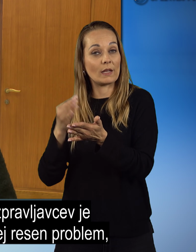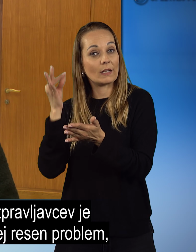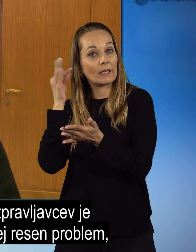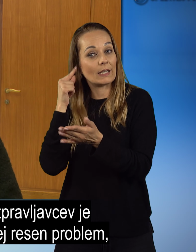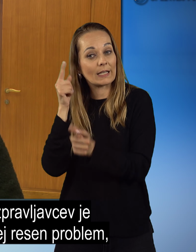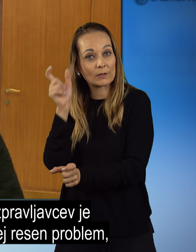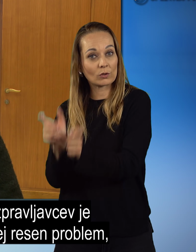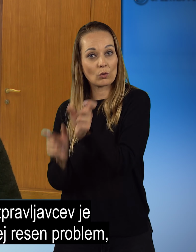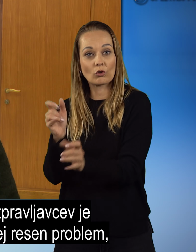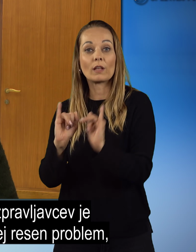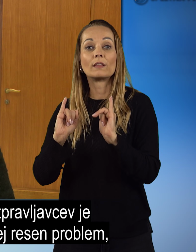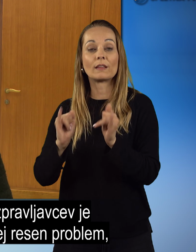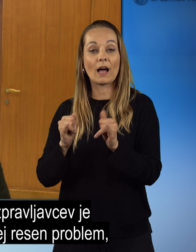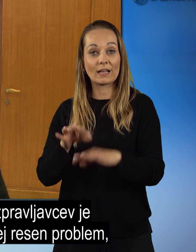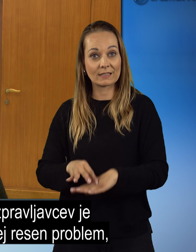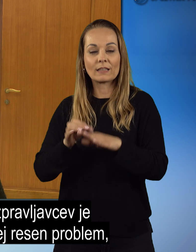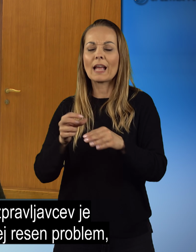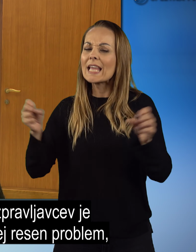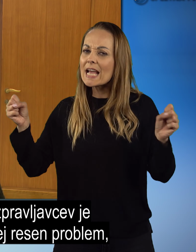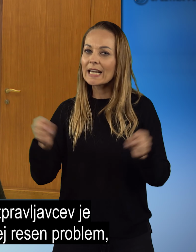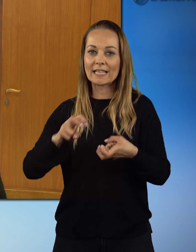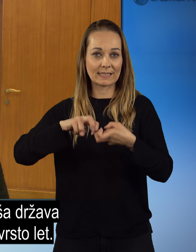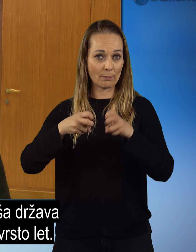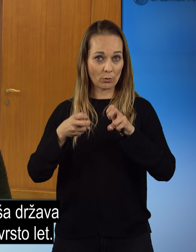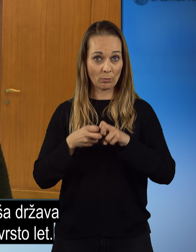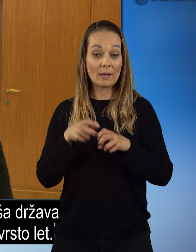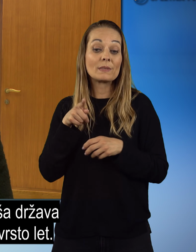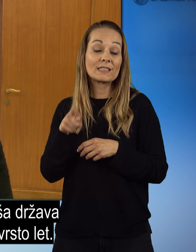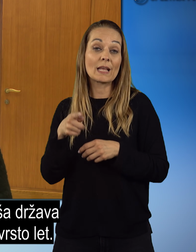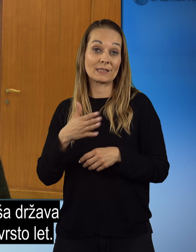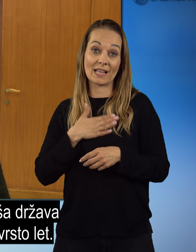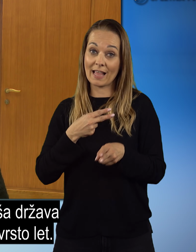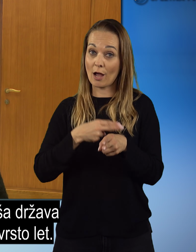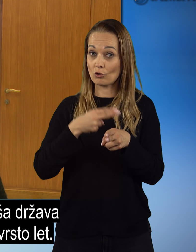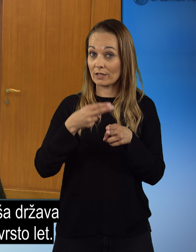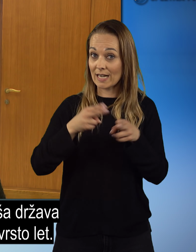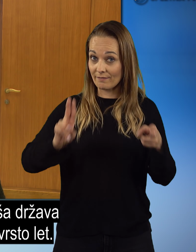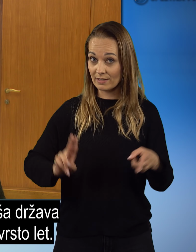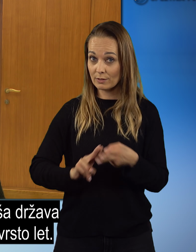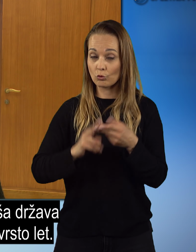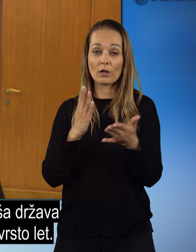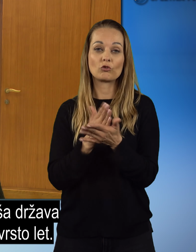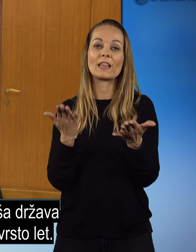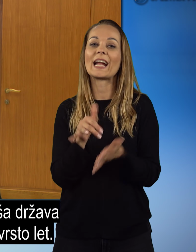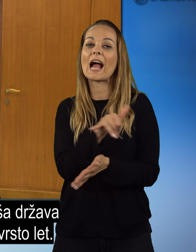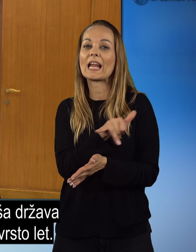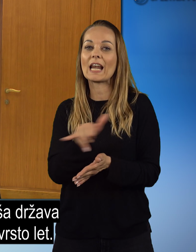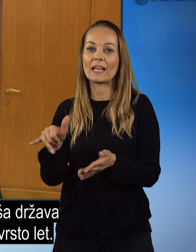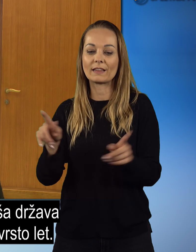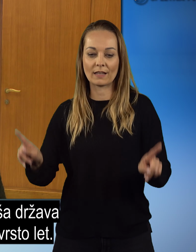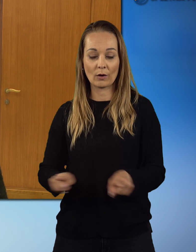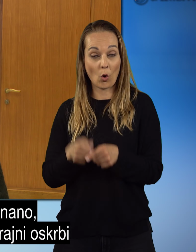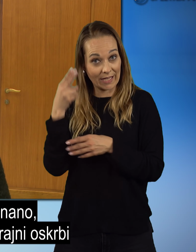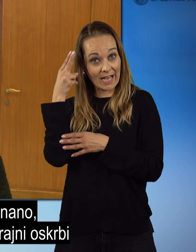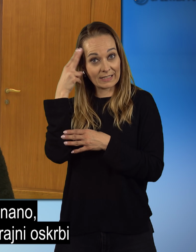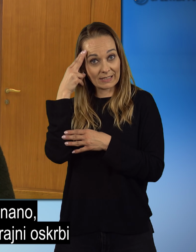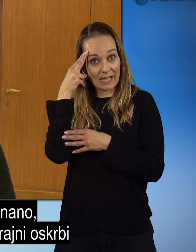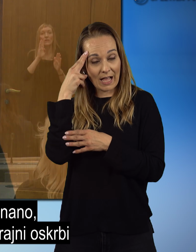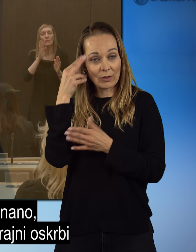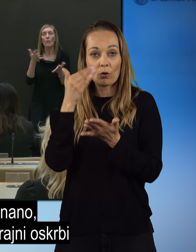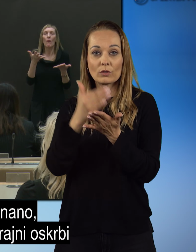tudi razpravljalcev je zaznati, da gre za precej resen problem, s katerim se naša država srečuje že kar vrsto let. Tako kot nam je